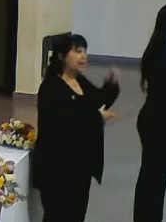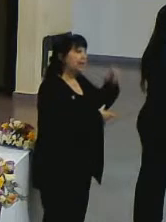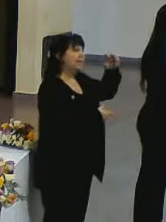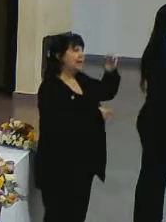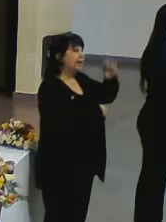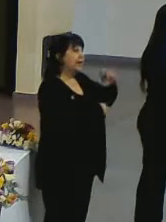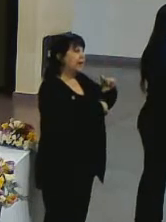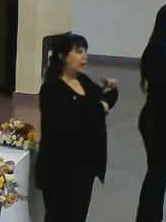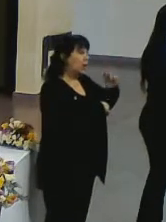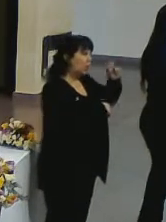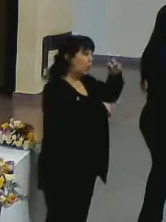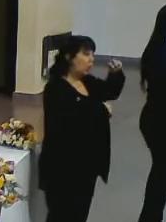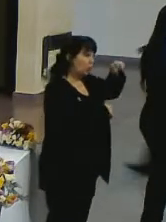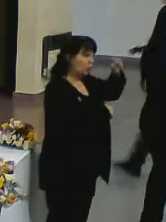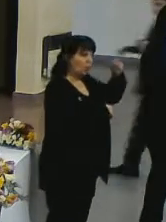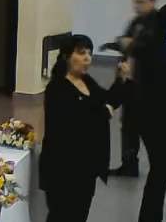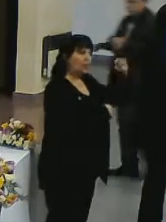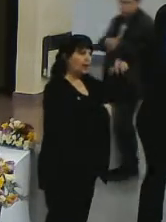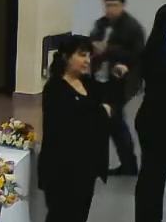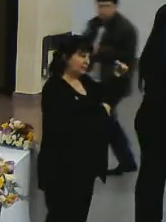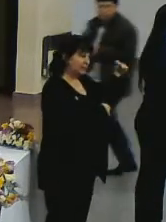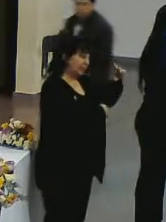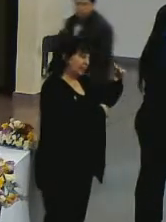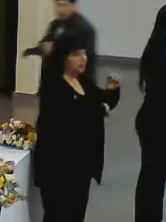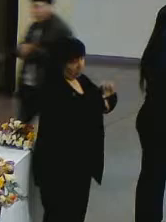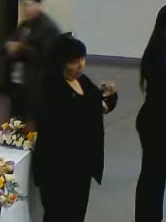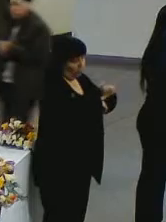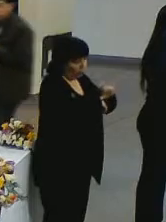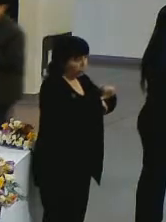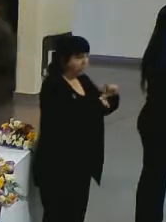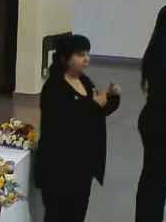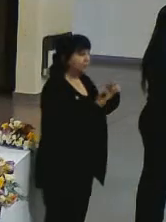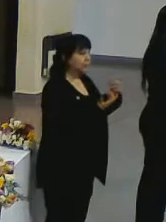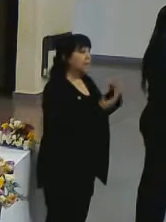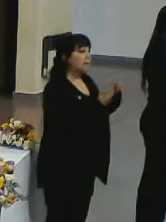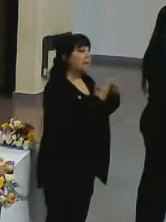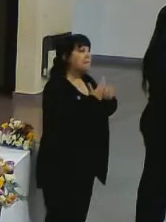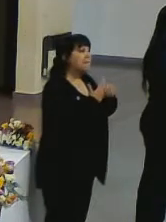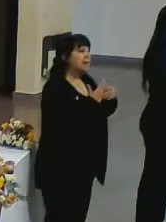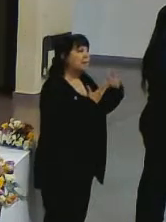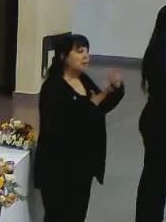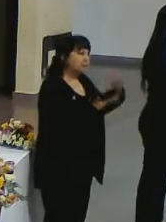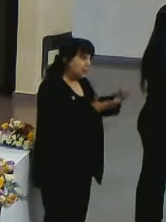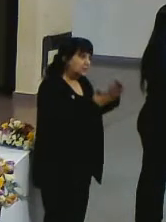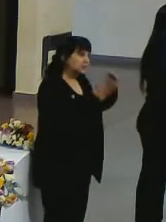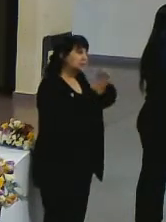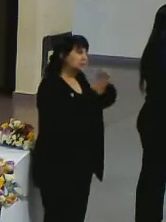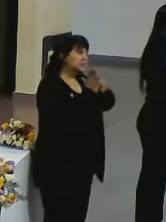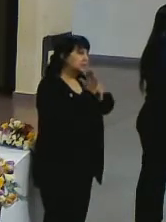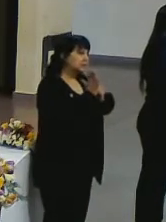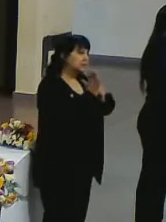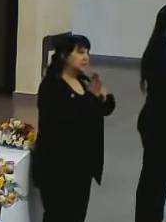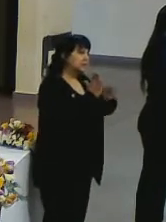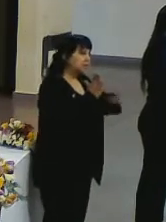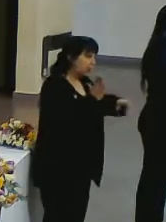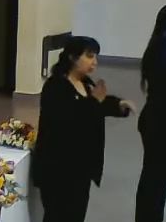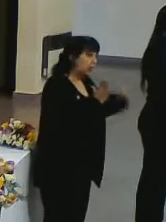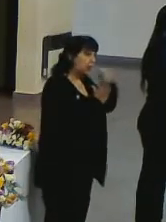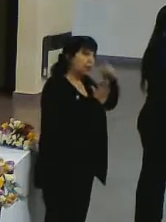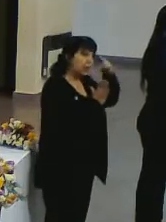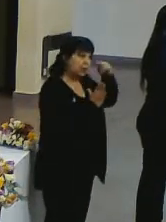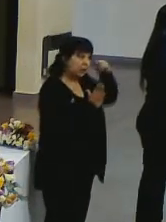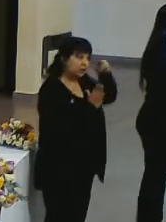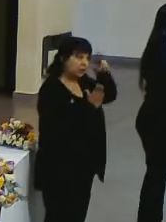UNC, 1998 y continúa. Miembro titular de la Sociedad Argentina de Pediatría, 1998